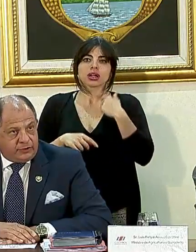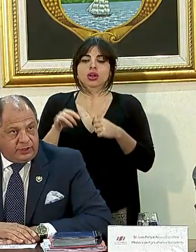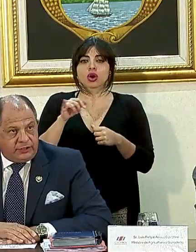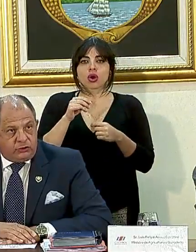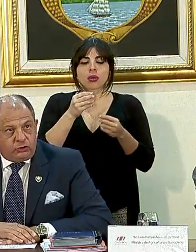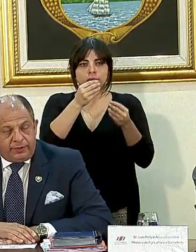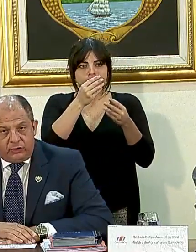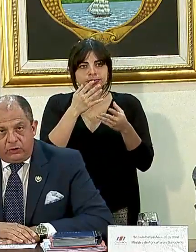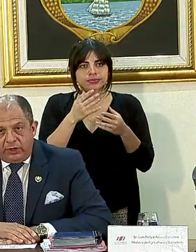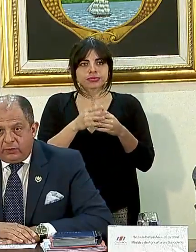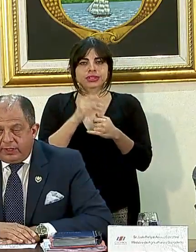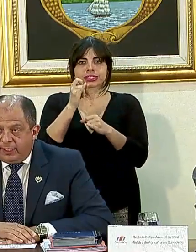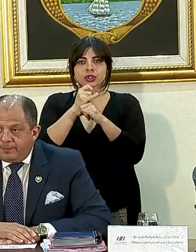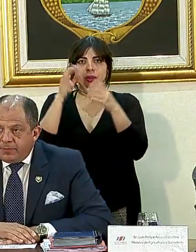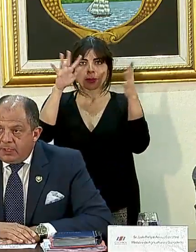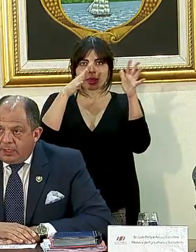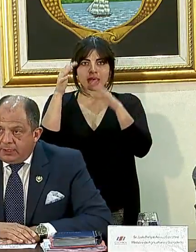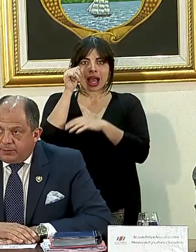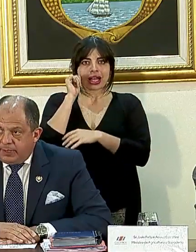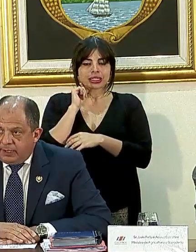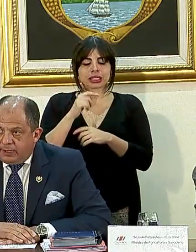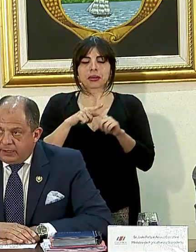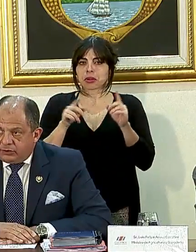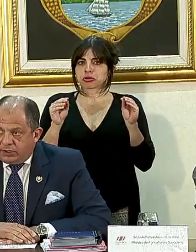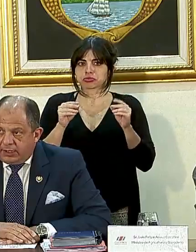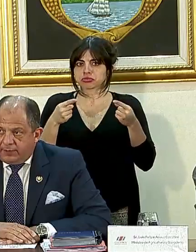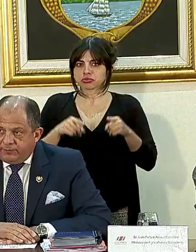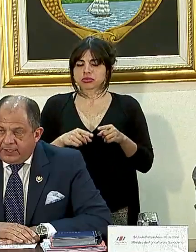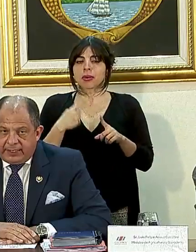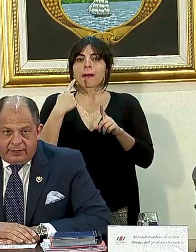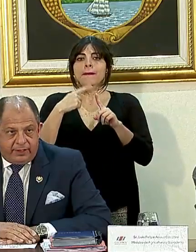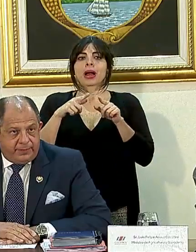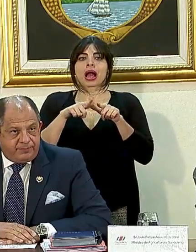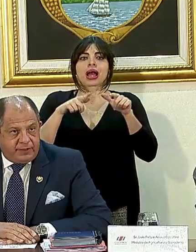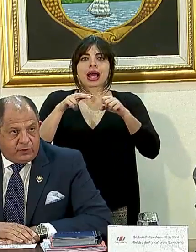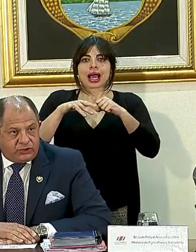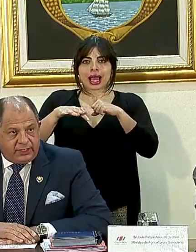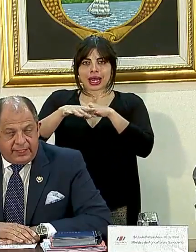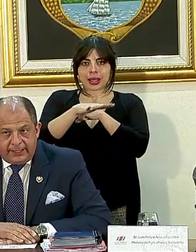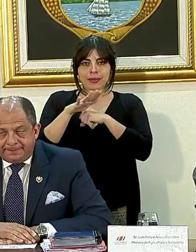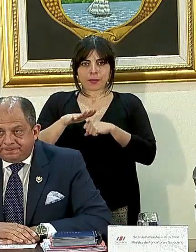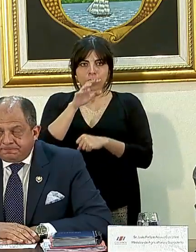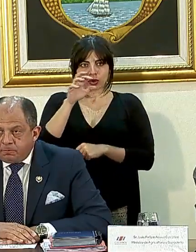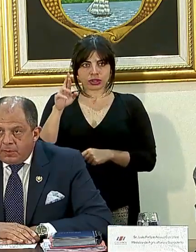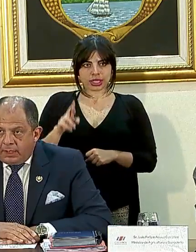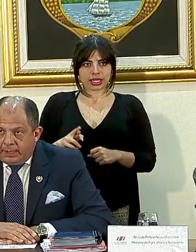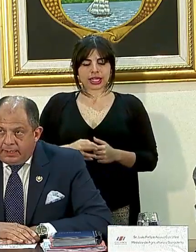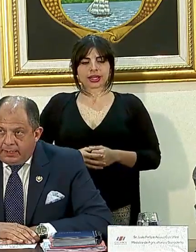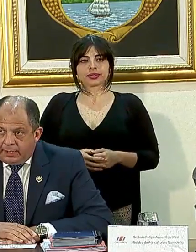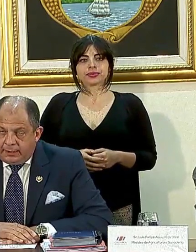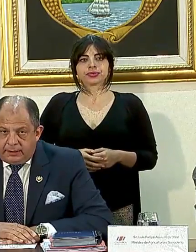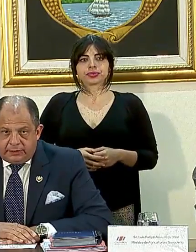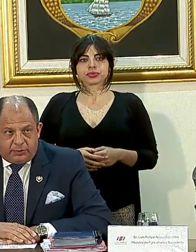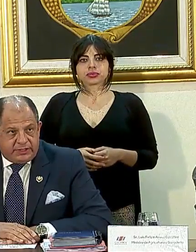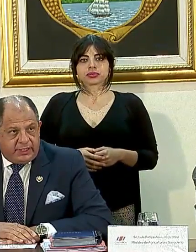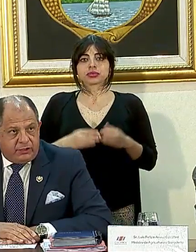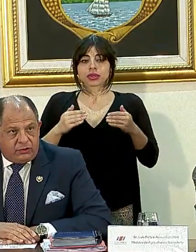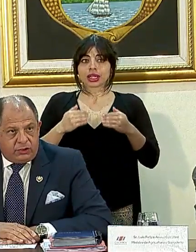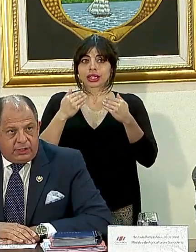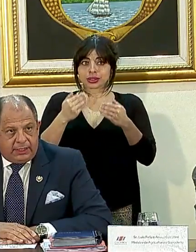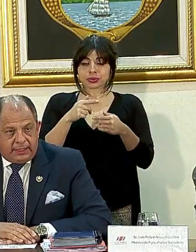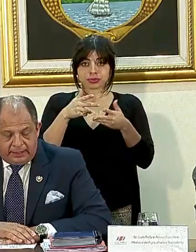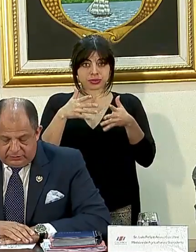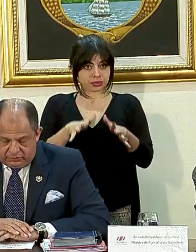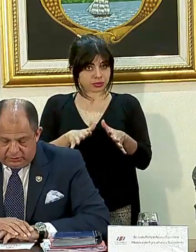la estimación del Instituto Meteorológico ayer, y también en la zona del Caribe de Costa Rica. Y después de